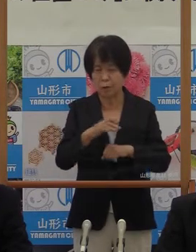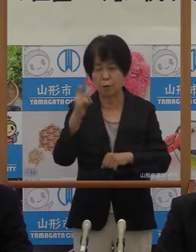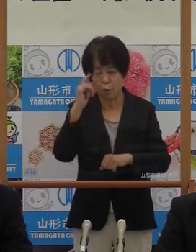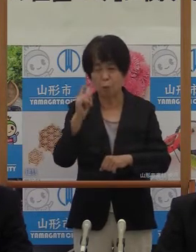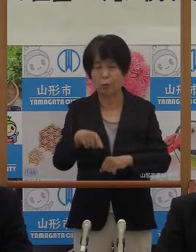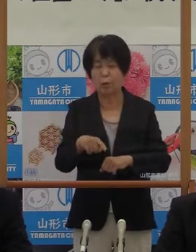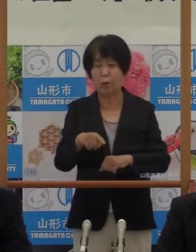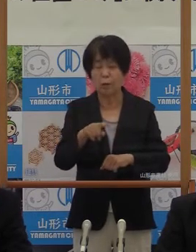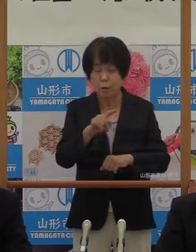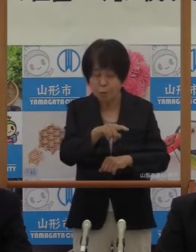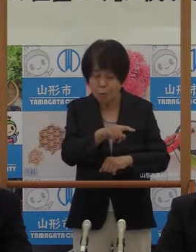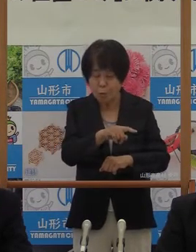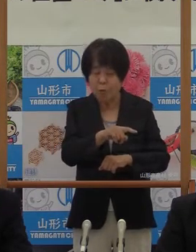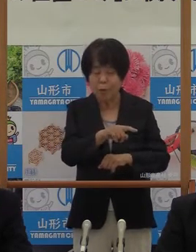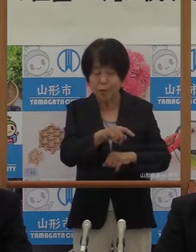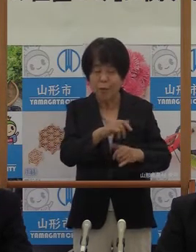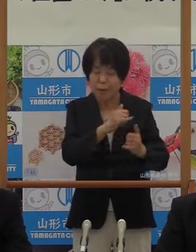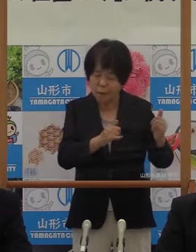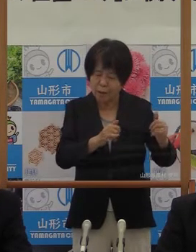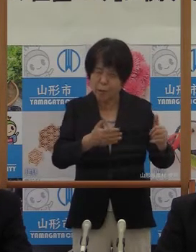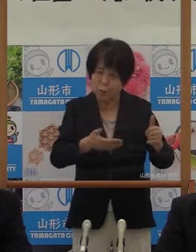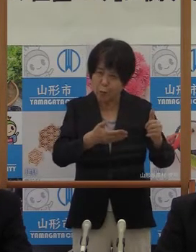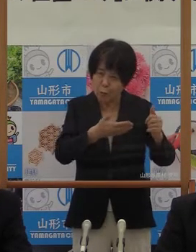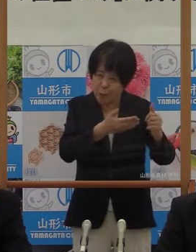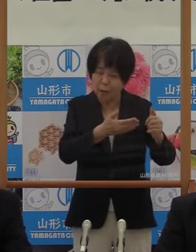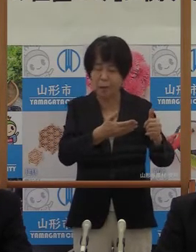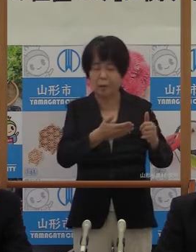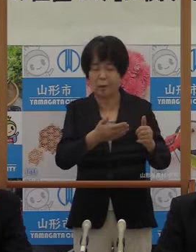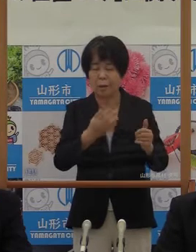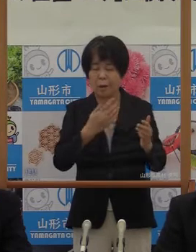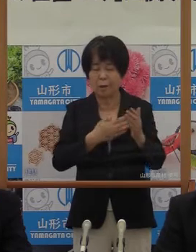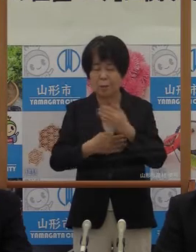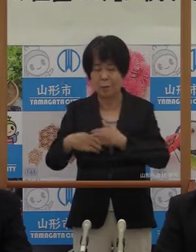こで育まれてきた舞妓芸妓文化を